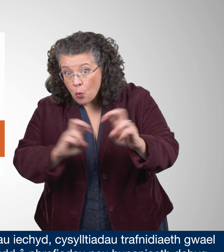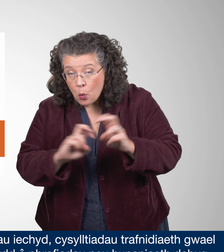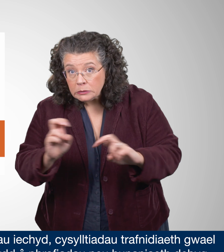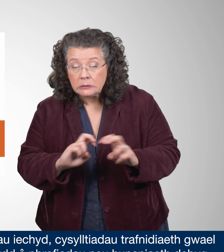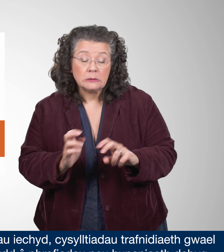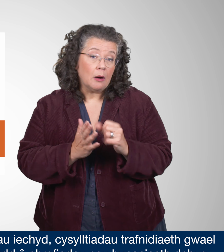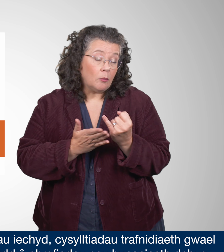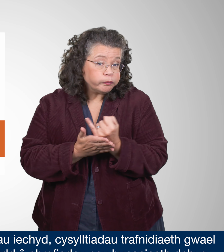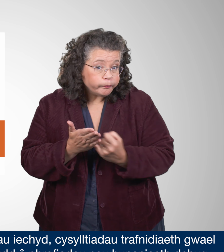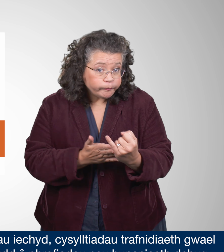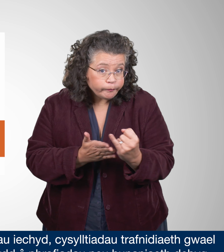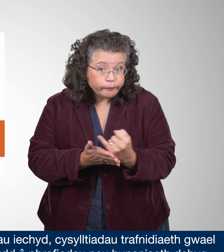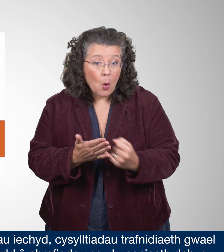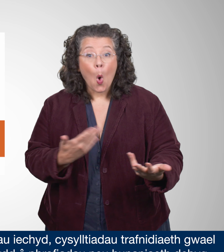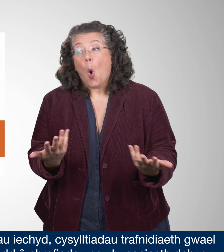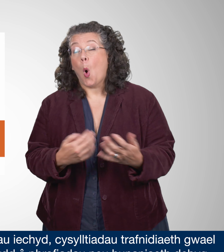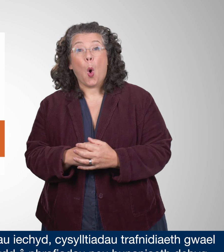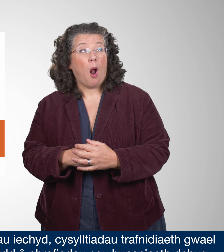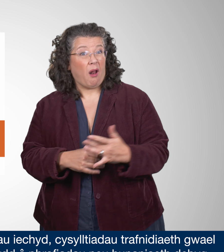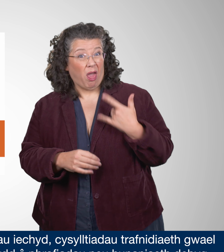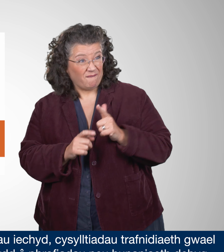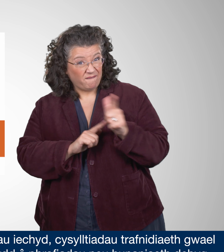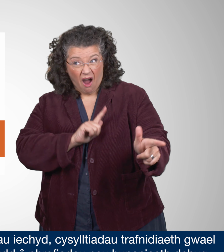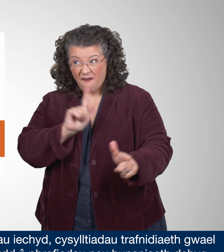cysylltiadau trafnidiaeth gwael,